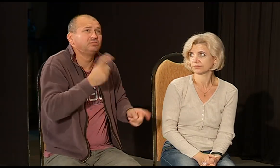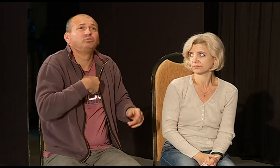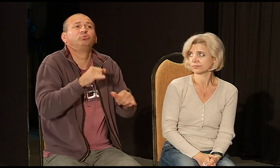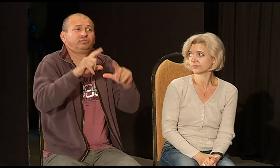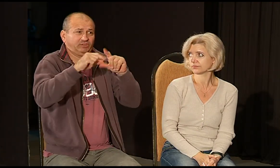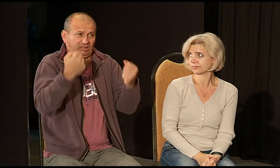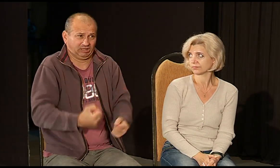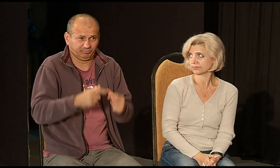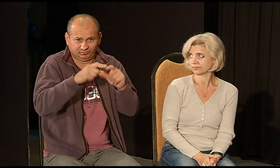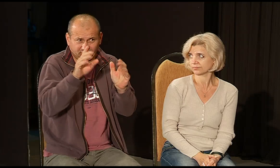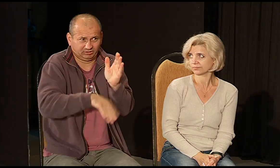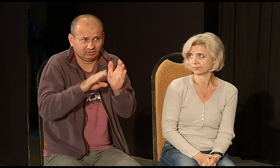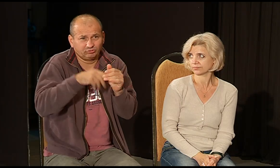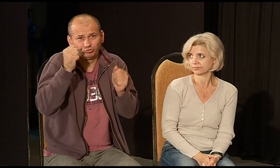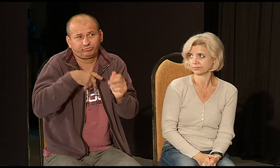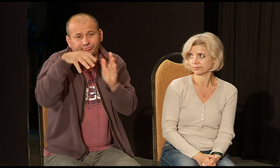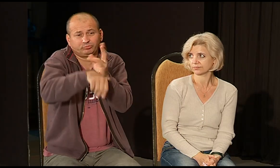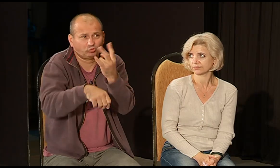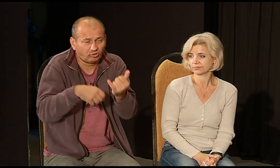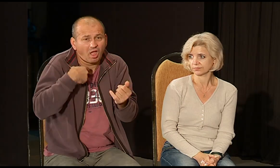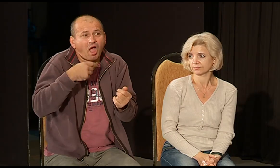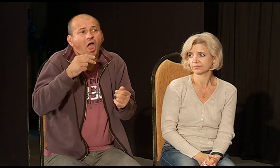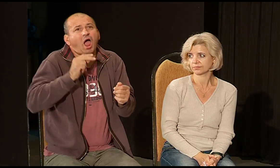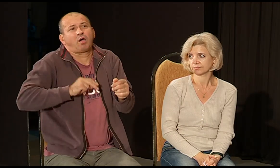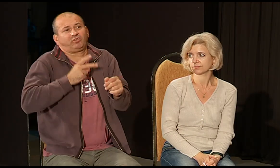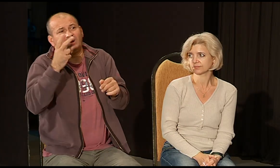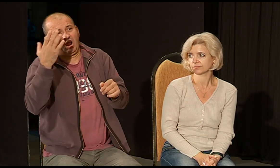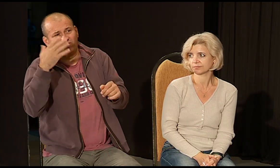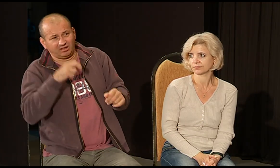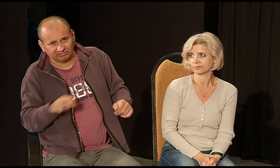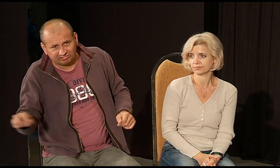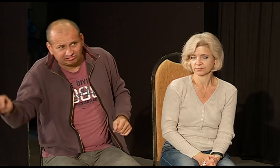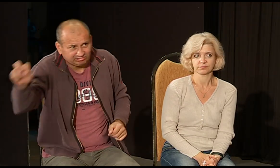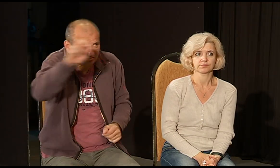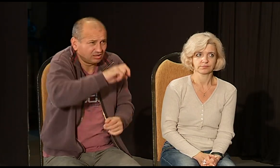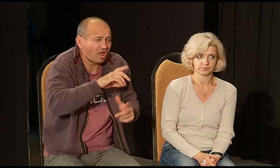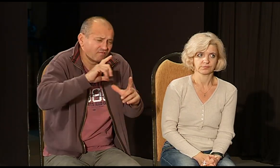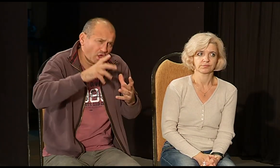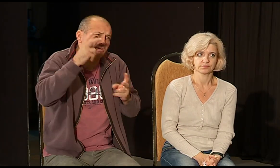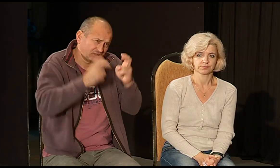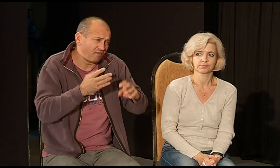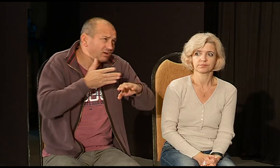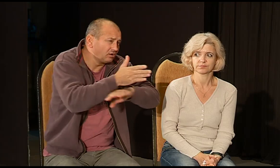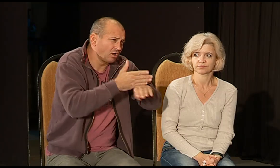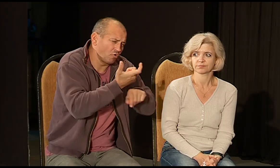care aude este deodată primit la lucru, dar eu sunt ferit. Este foarte greu să-ți găsești un post de